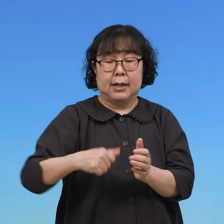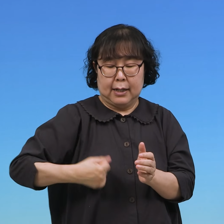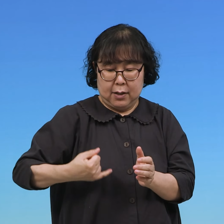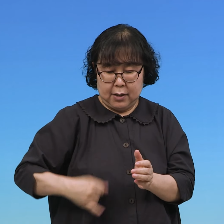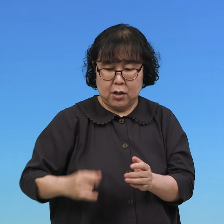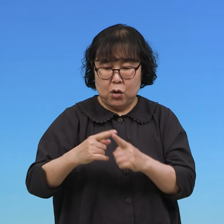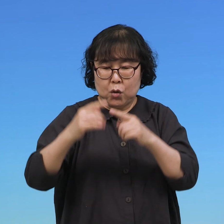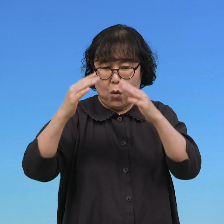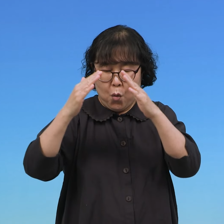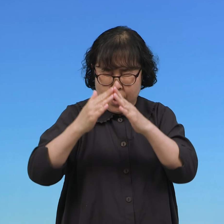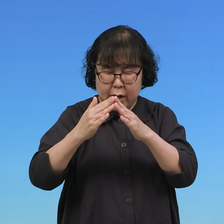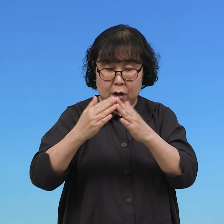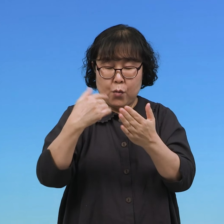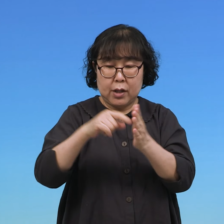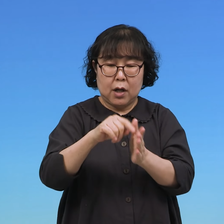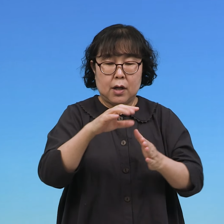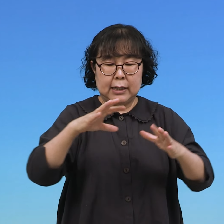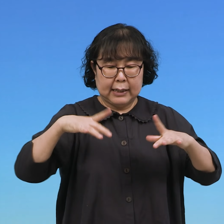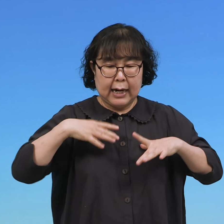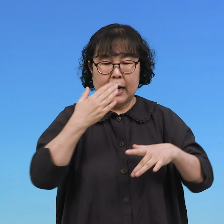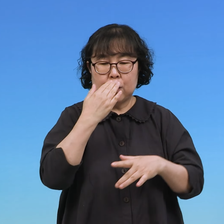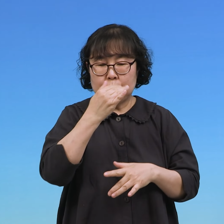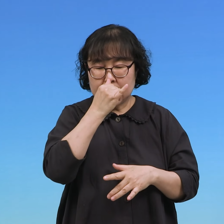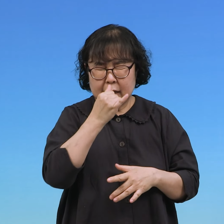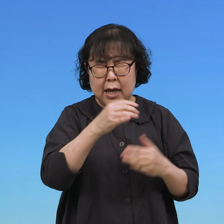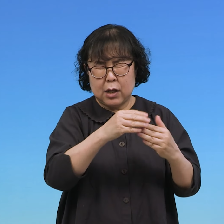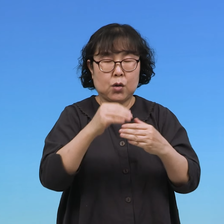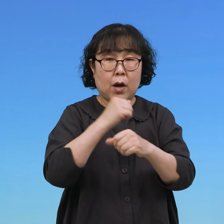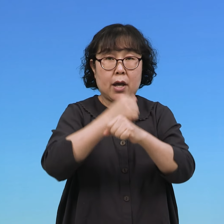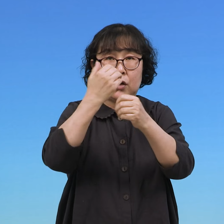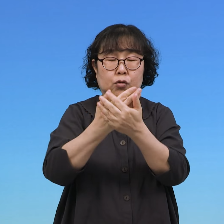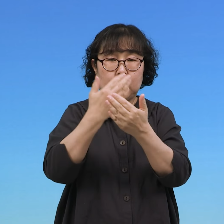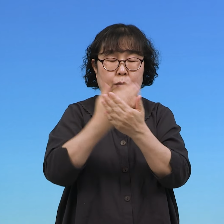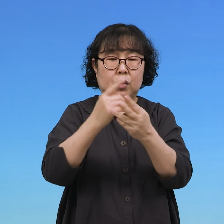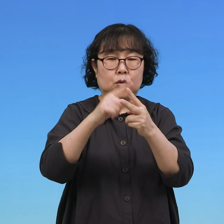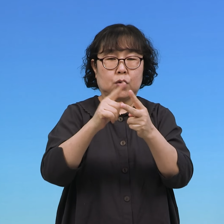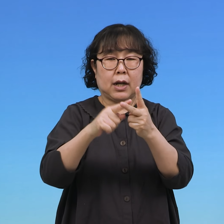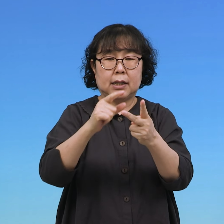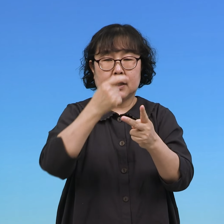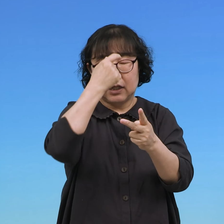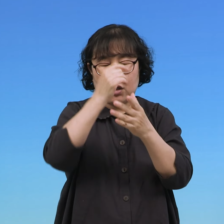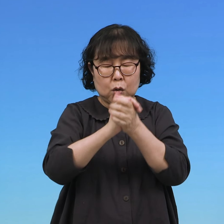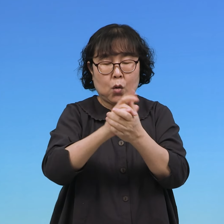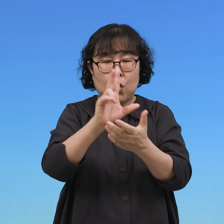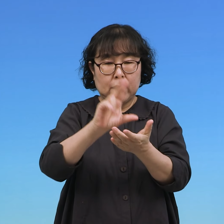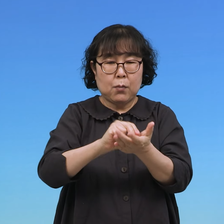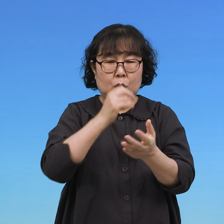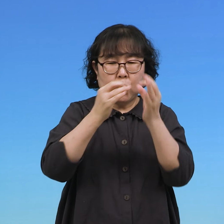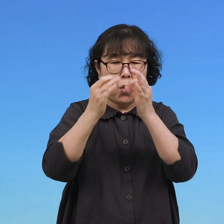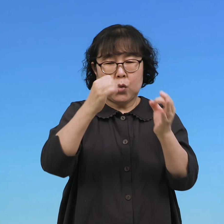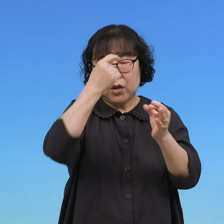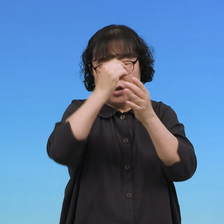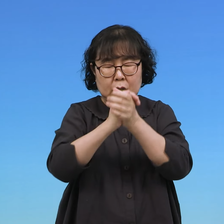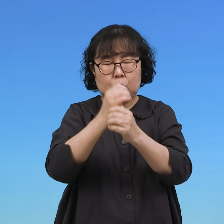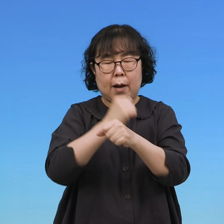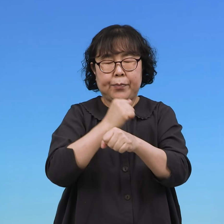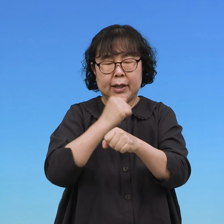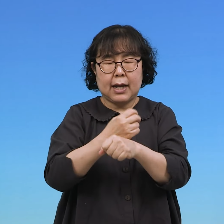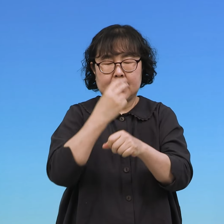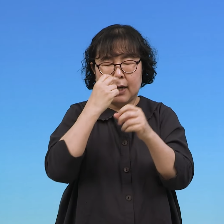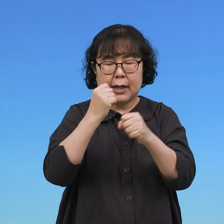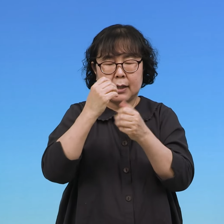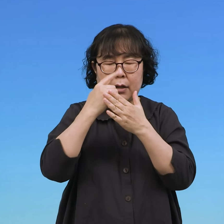바라볼 수 있도록 그렇게 인도해 주시기 원합니다. 이 두 가지 제목 가지고 합심해서 한 목소리를 같이 기도하시겠습니다. 살아계신 하나님